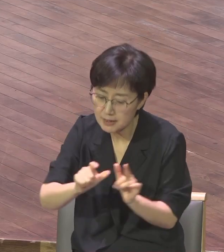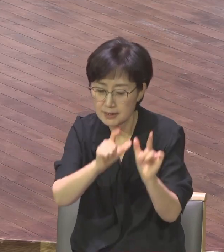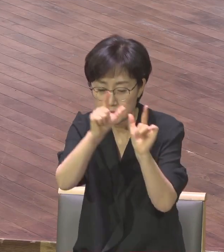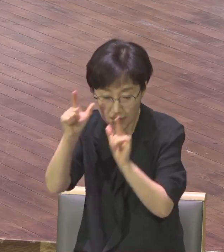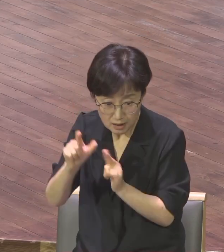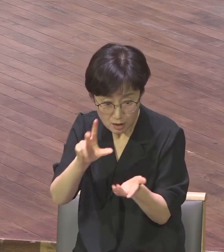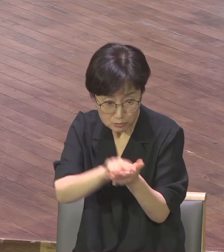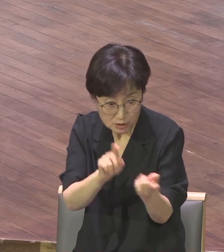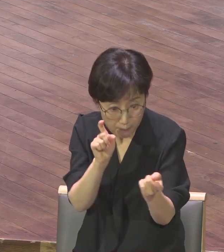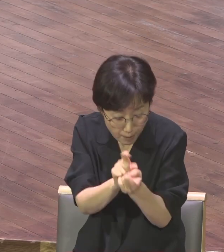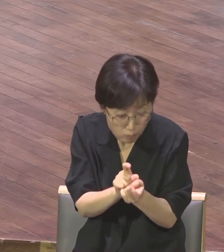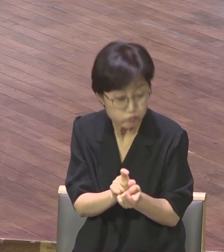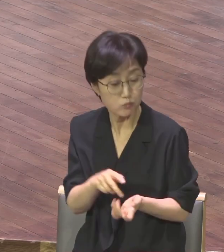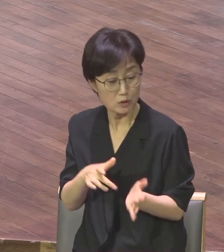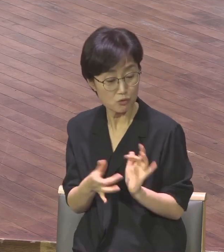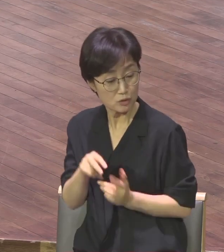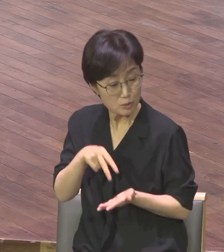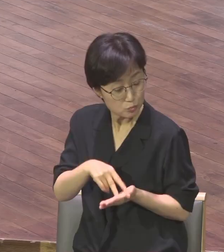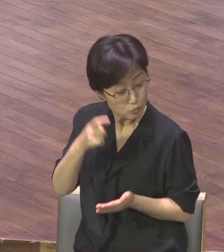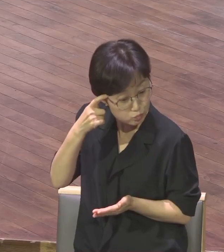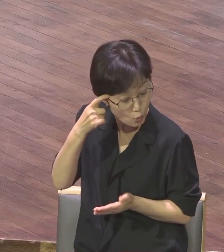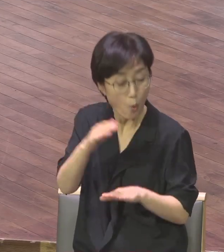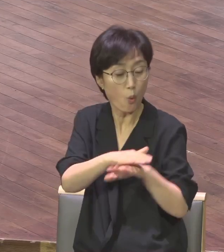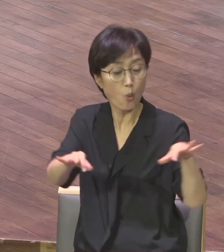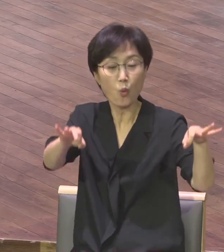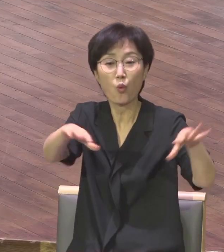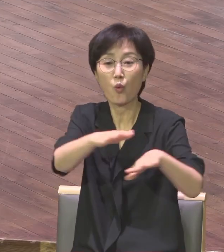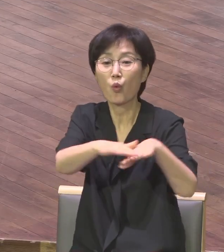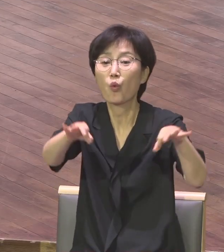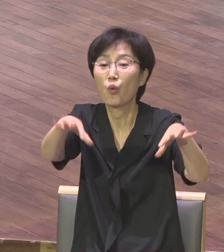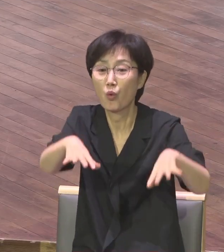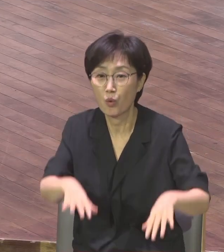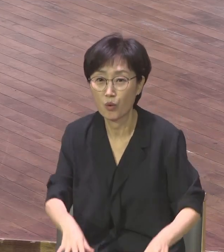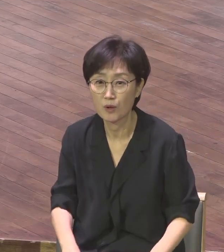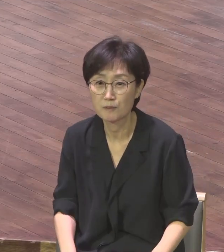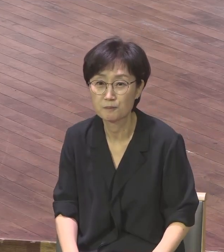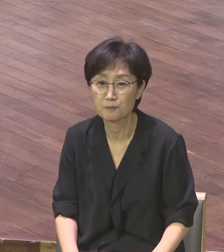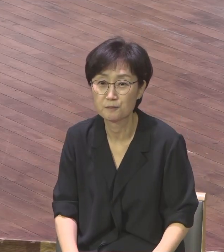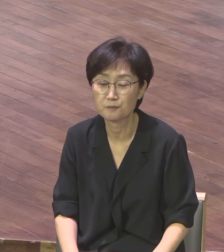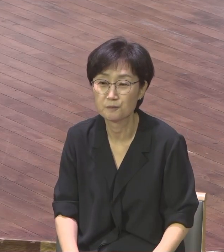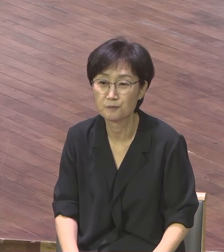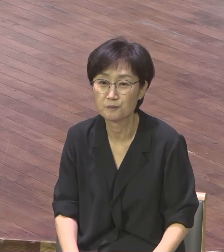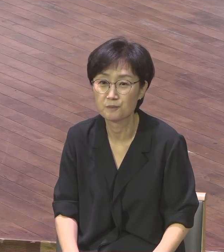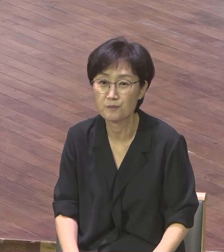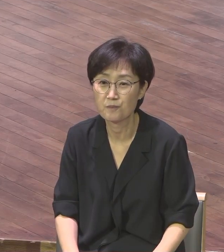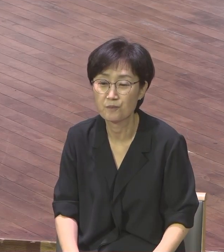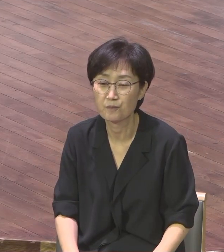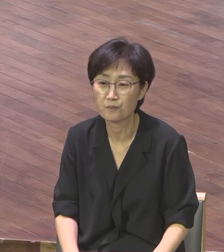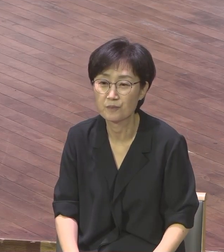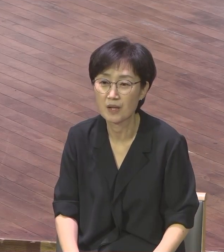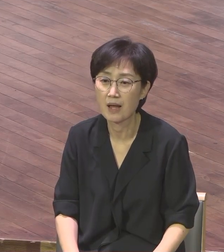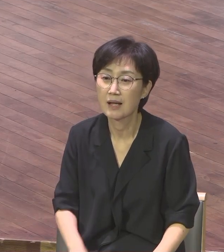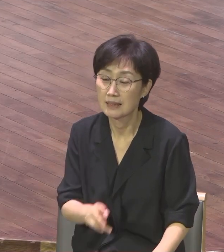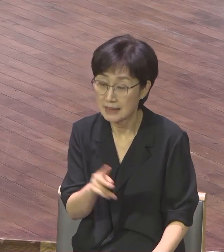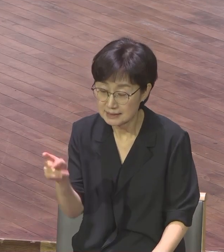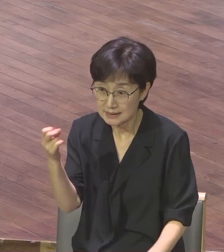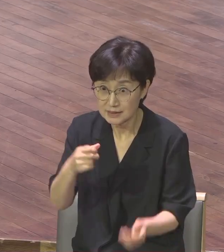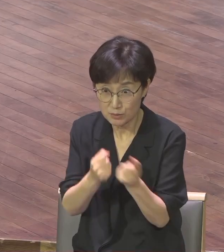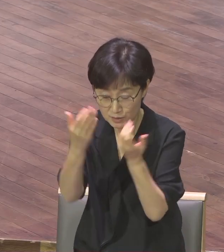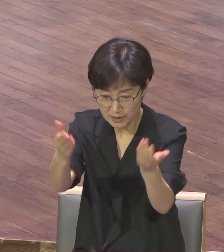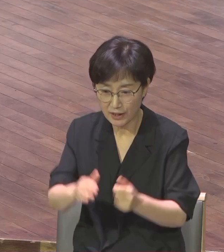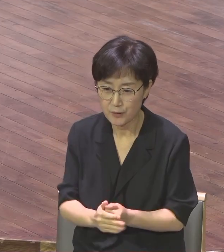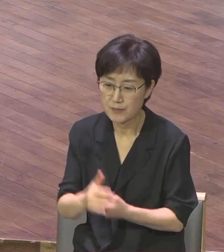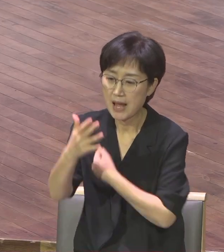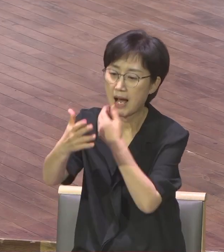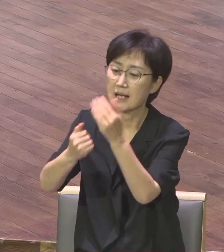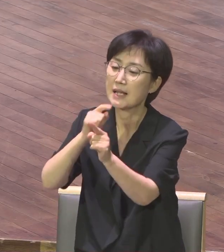쉽게 풀려나간다. 풀려. 좀 더 쉽게 설명하면 하나님의 말씀